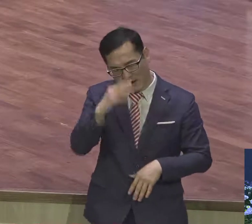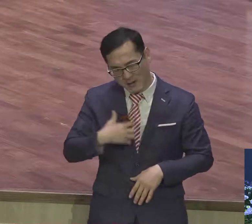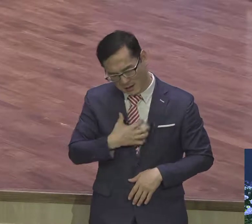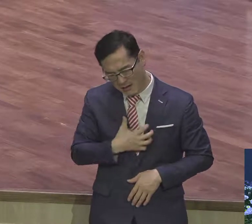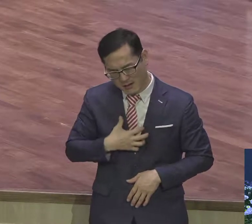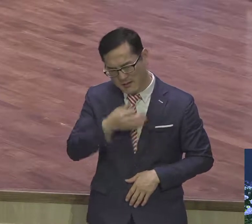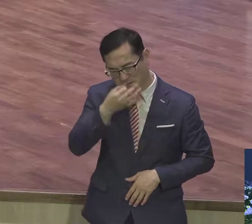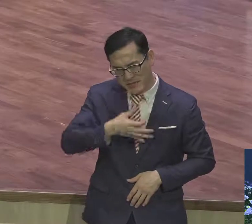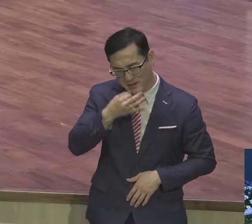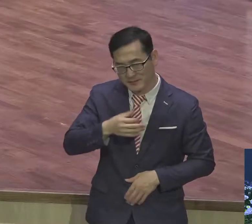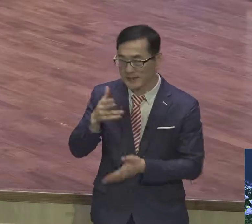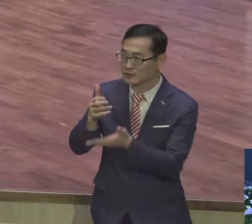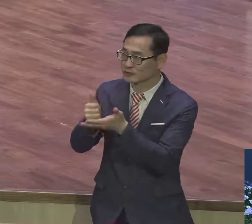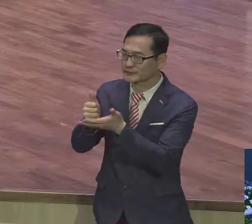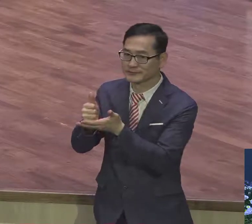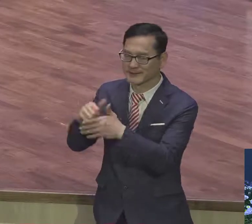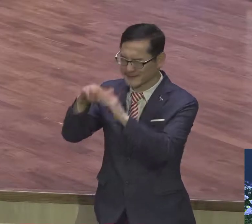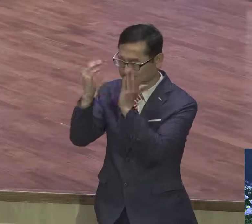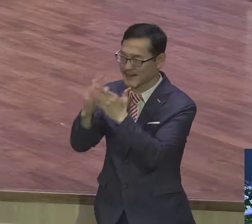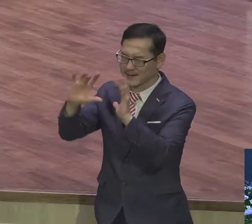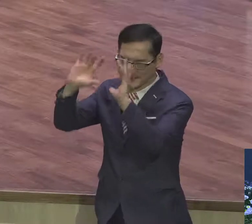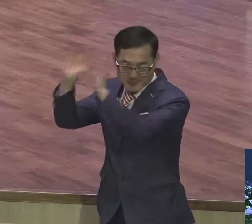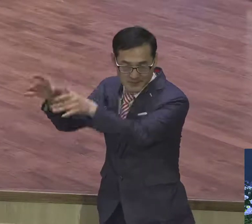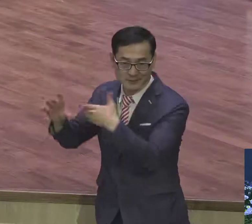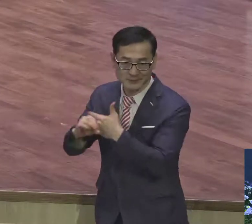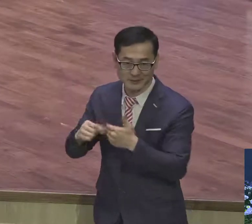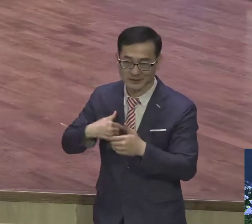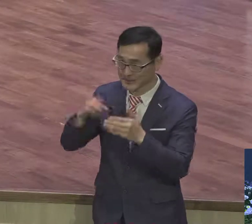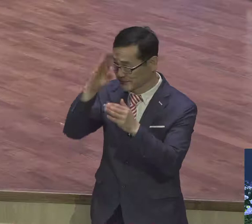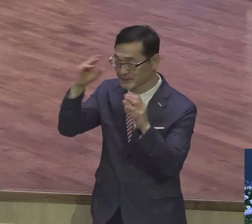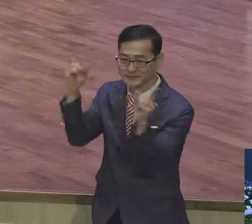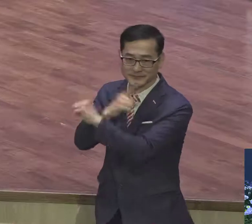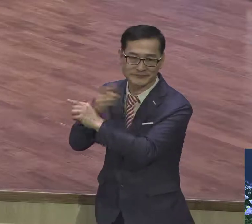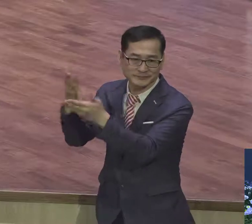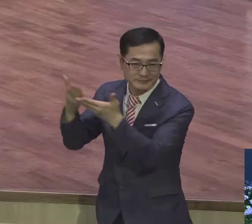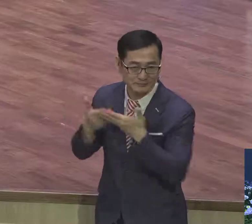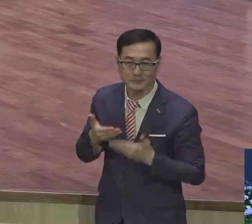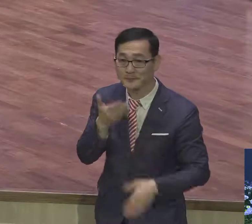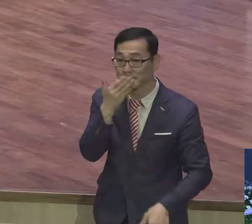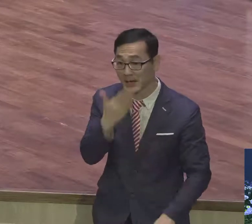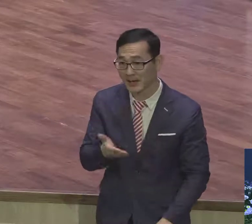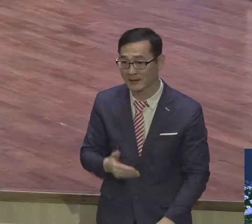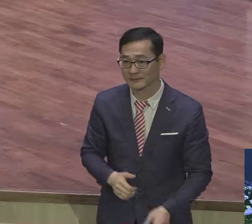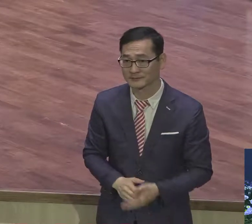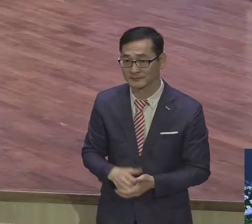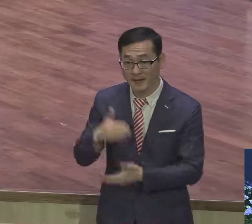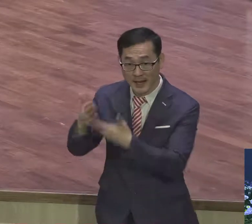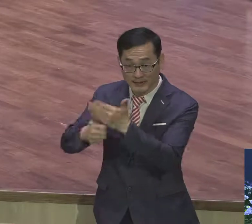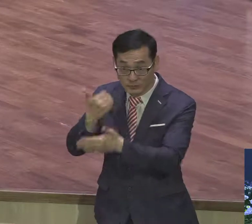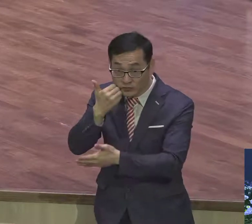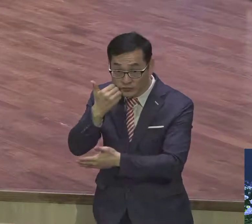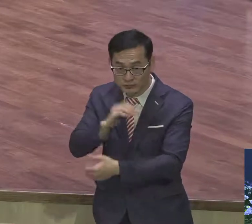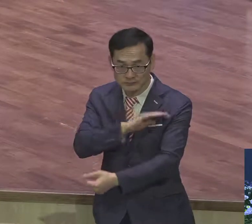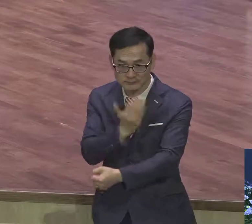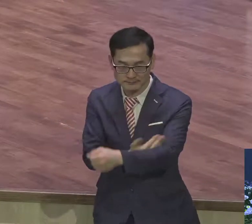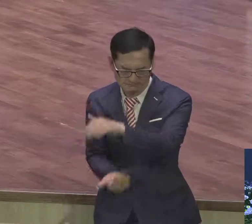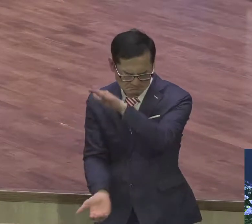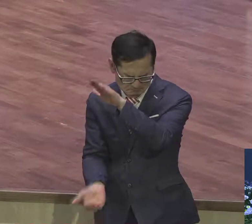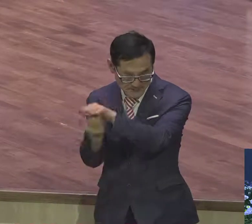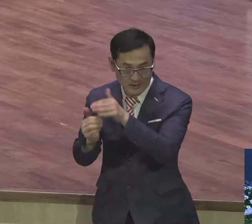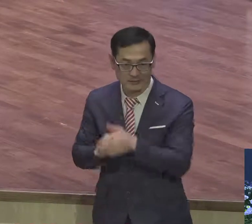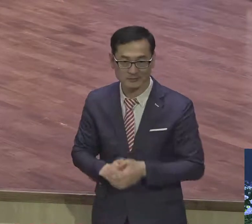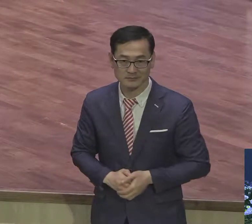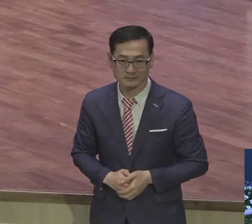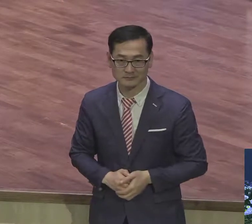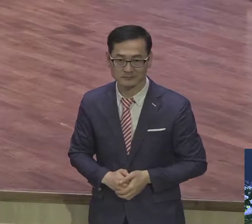내려놓으면 그냥 응답 받아요. 하나님은 누구세요? 전능자예요. 전능자라고. 무소